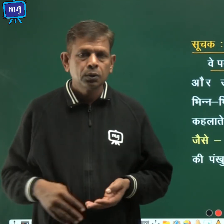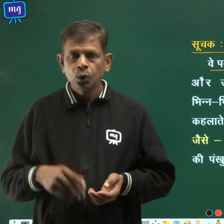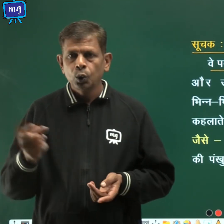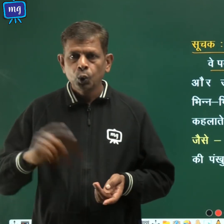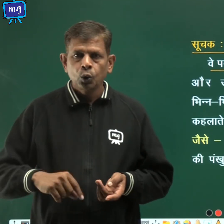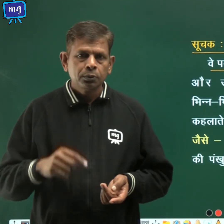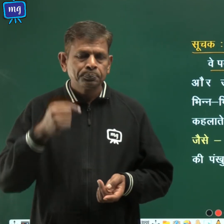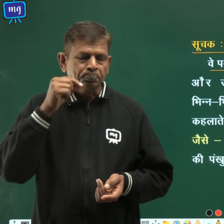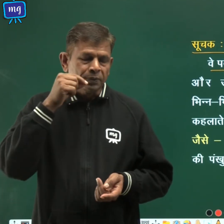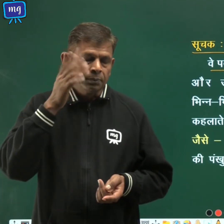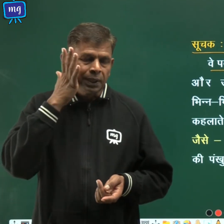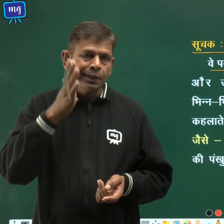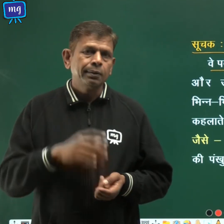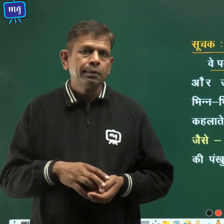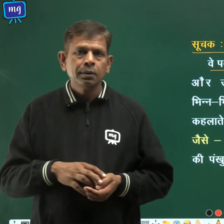जो अम्लीय,